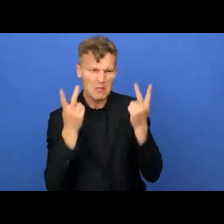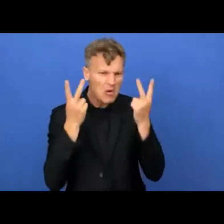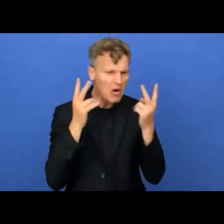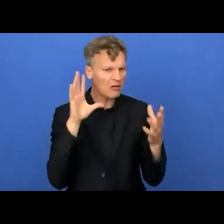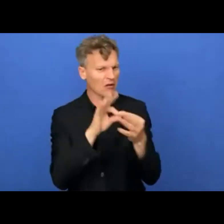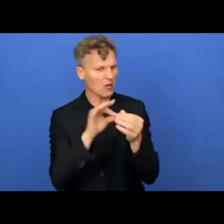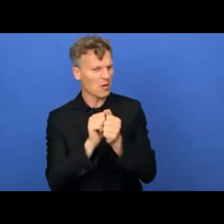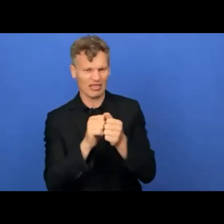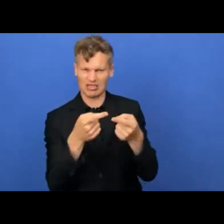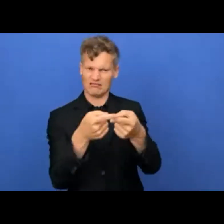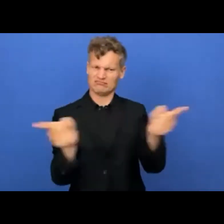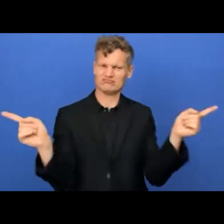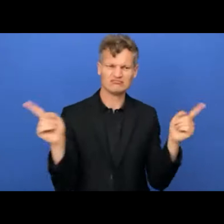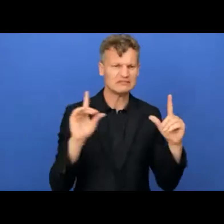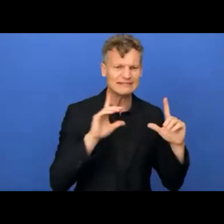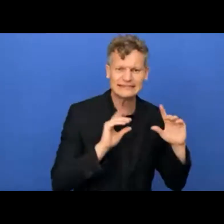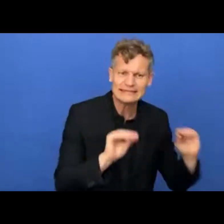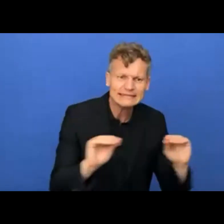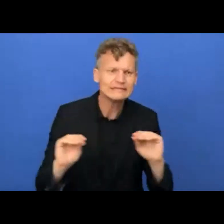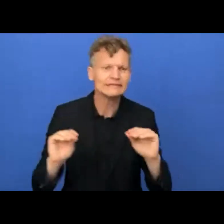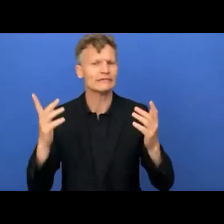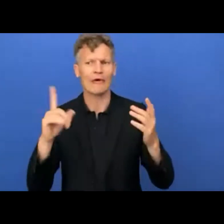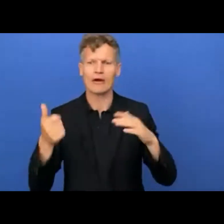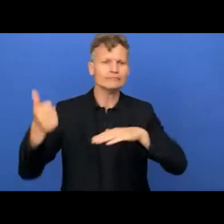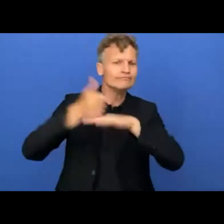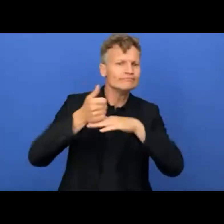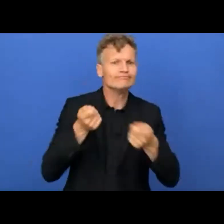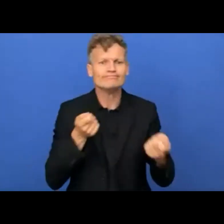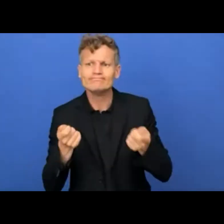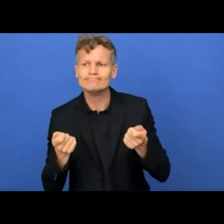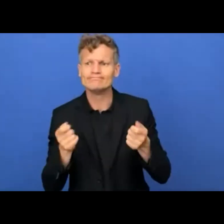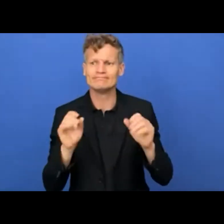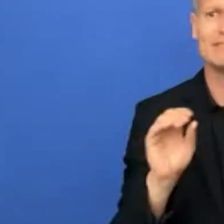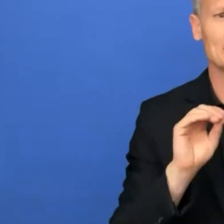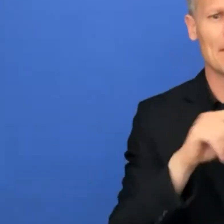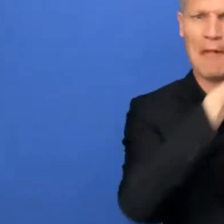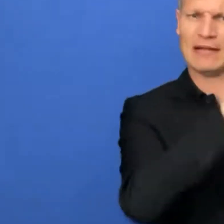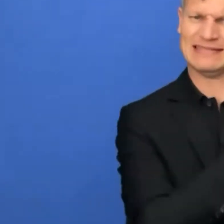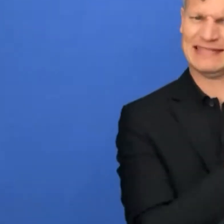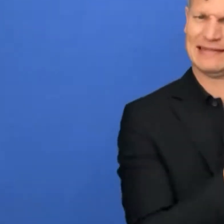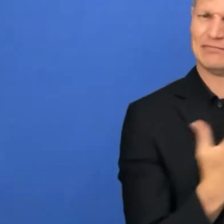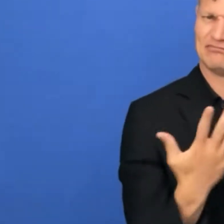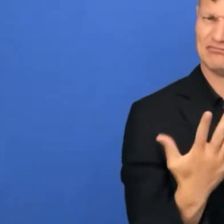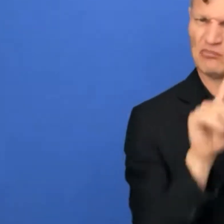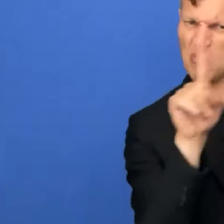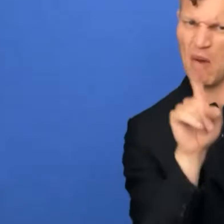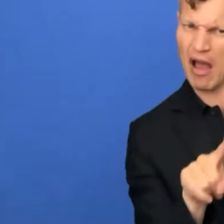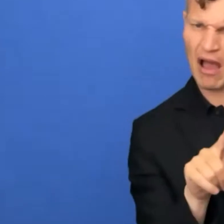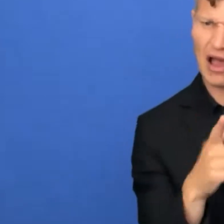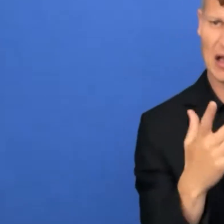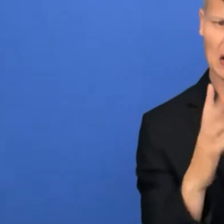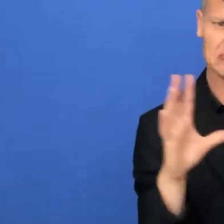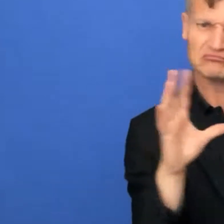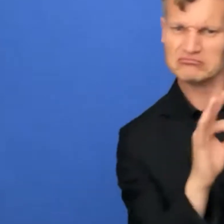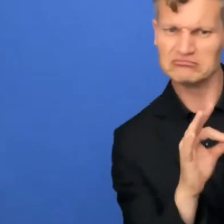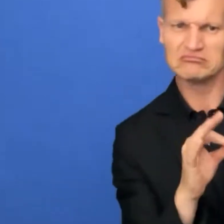décideurs politiques dans leur construction des reconstructions des systèmes éducatifs après la pandémie. Stéphania, à vous la parole. Merci,